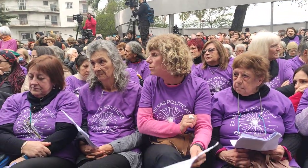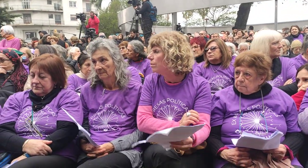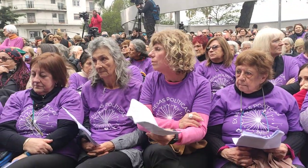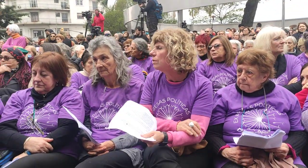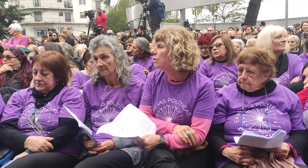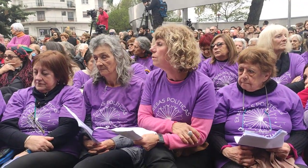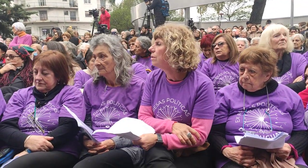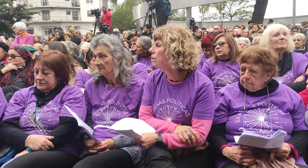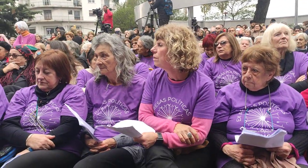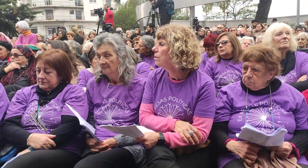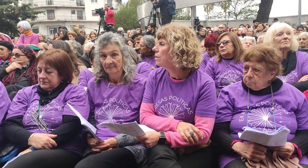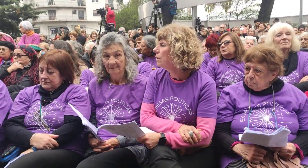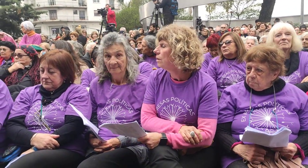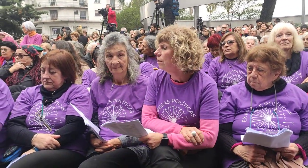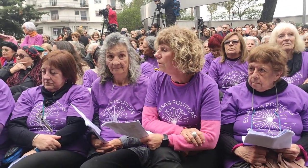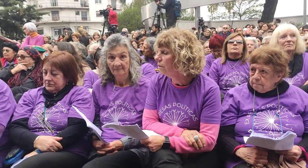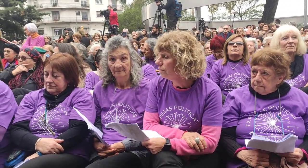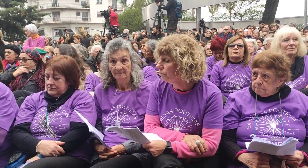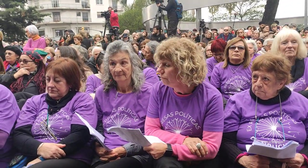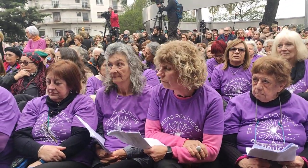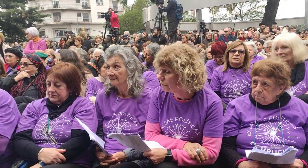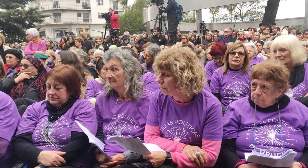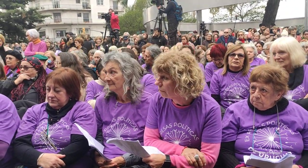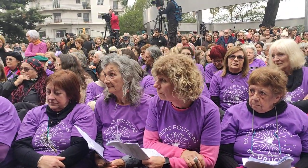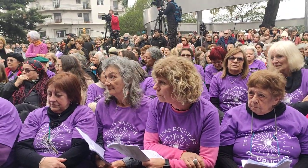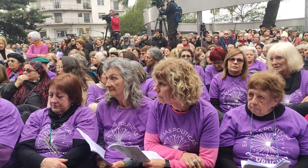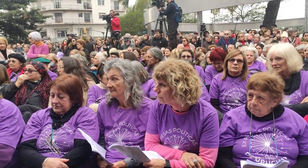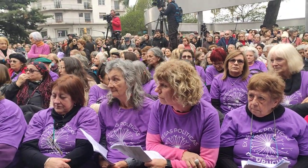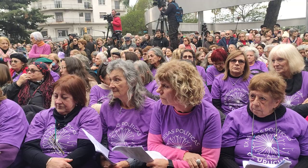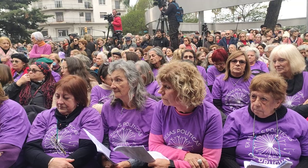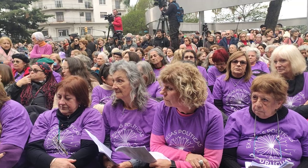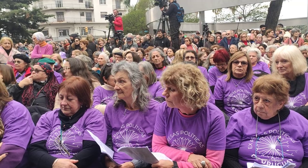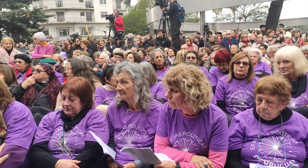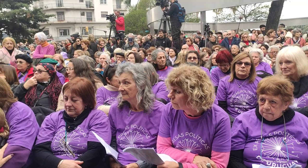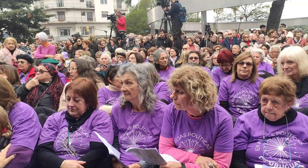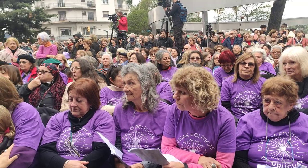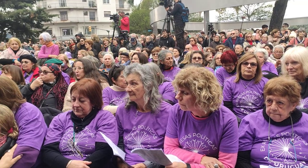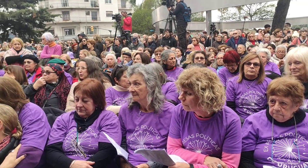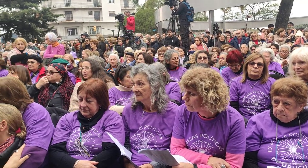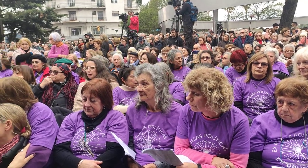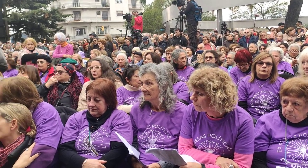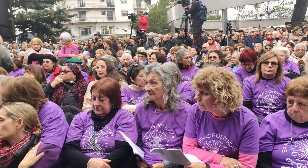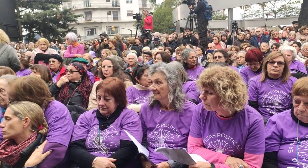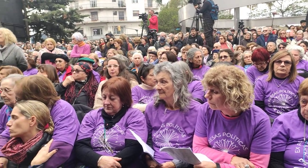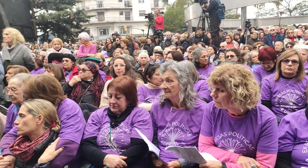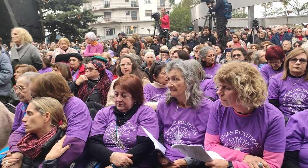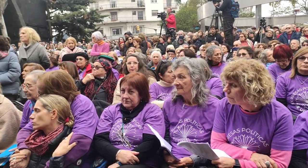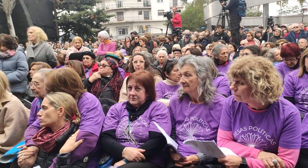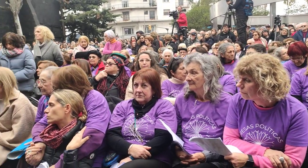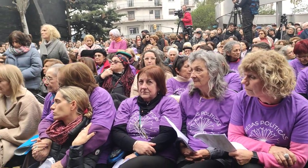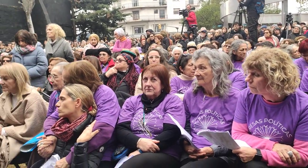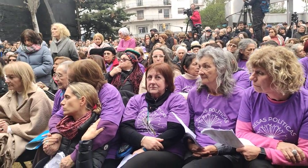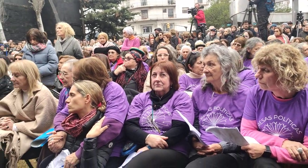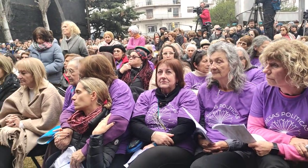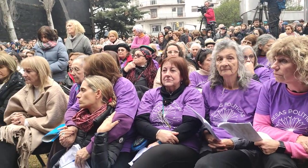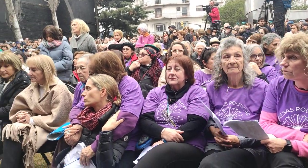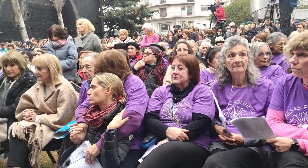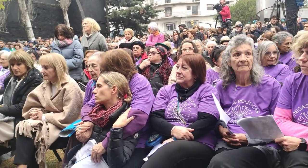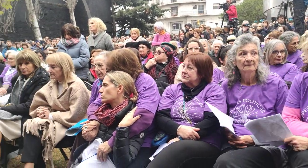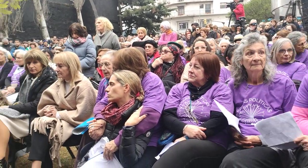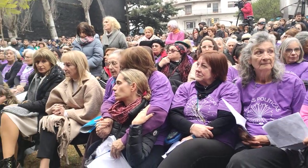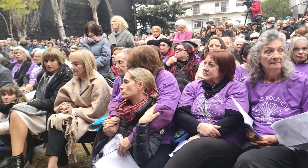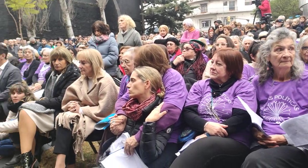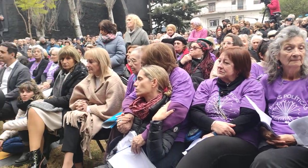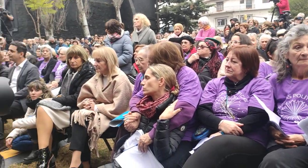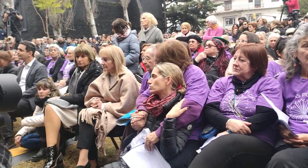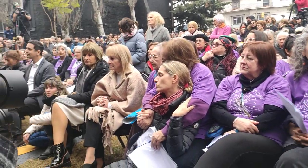nos juntamos a celebrar la inauguración del memorial a las expresas políticas. Desde ya agradecemos a todas